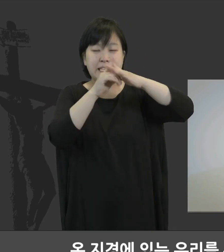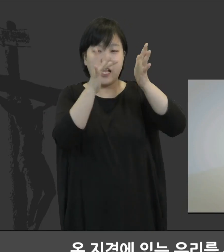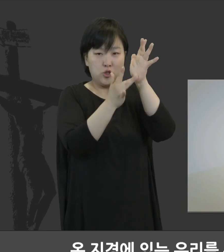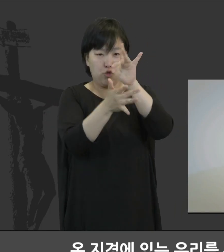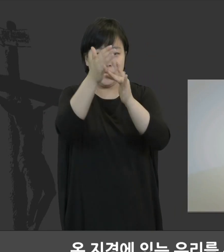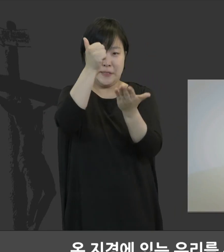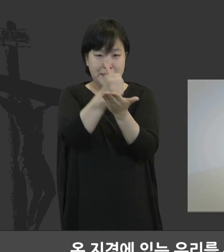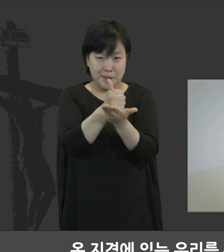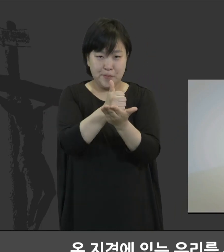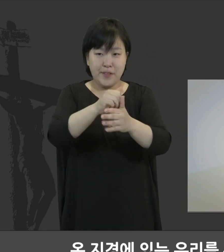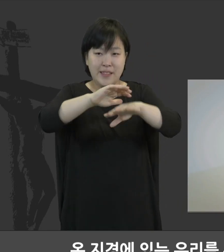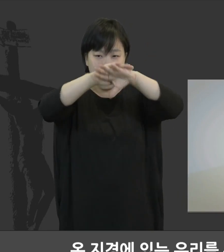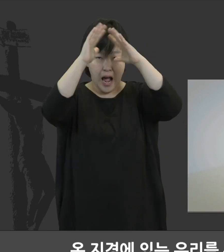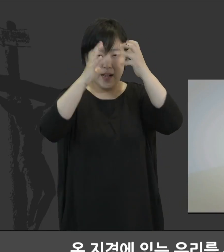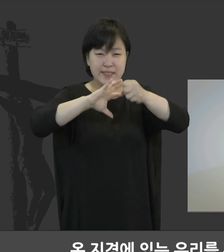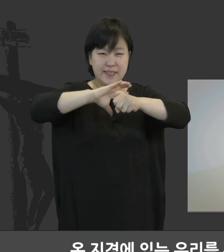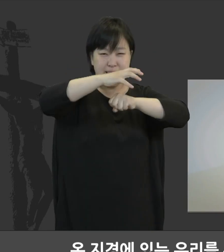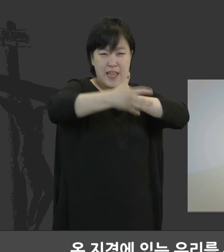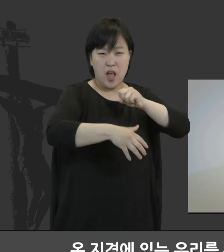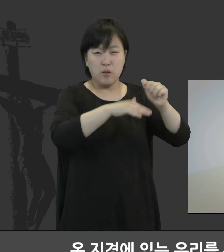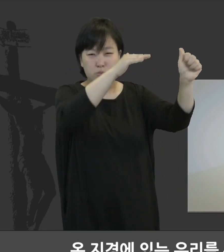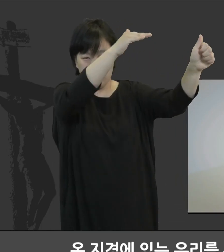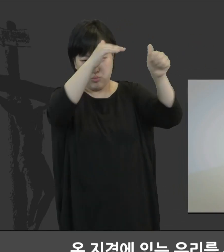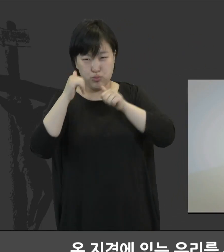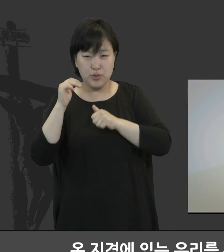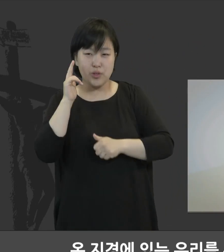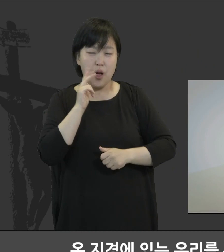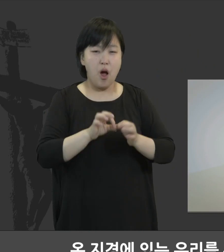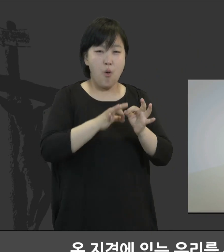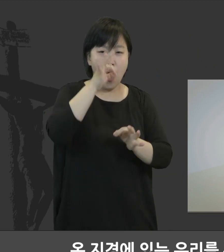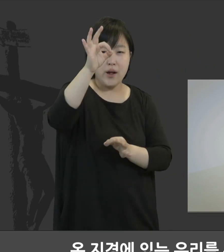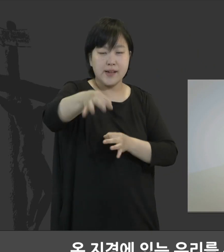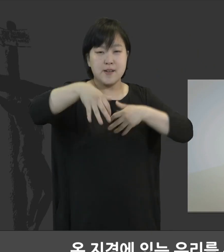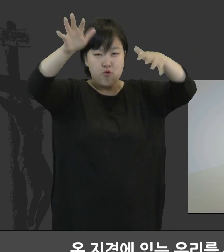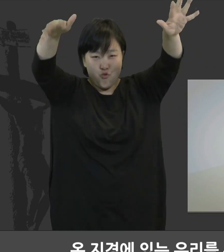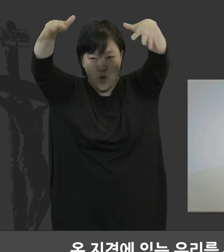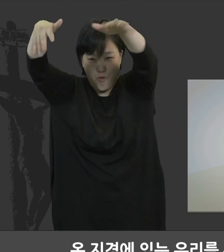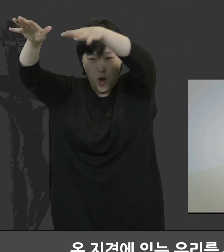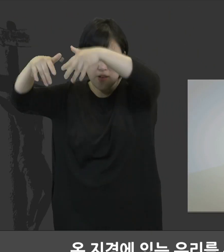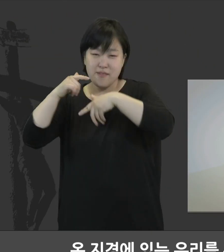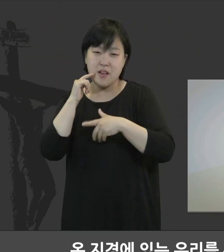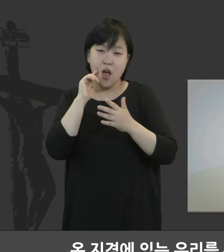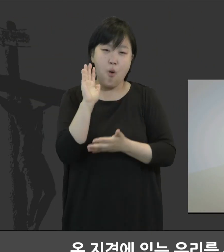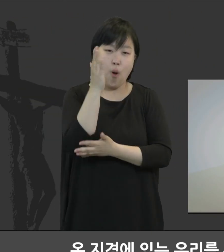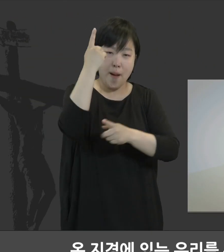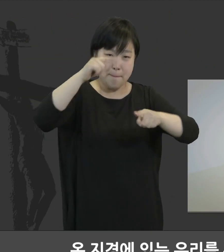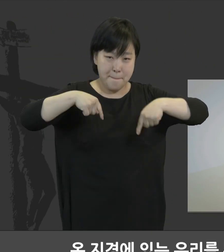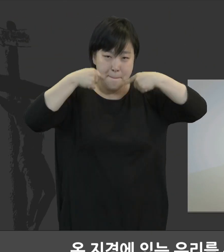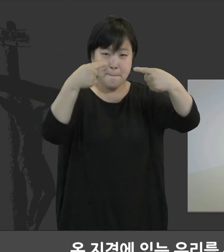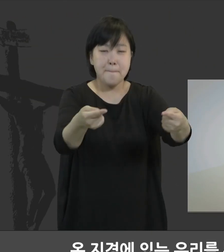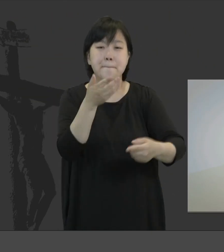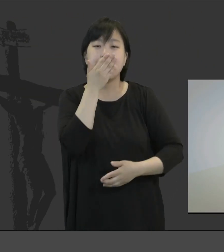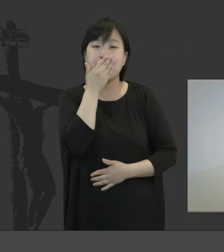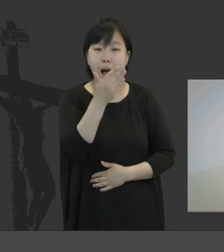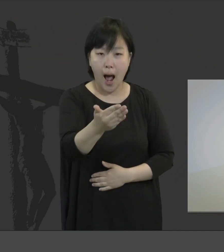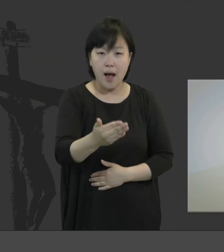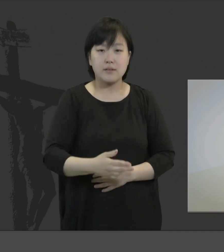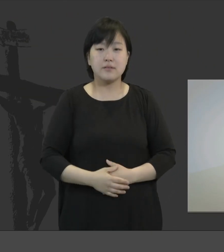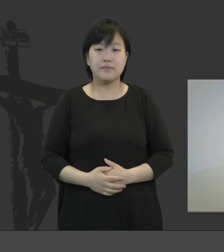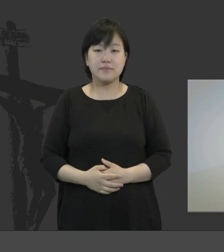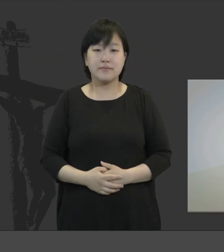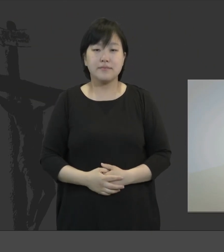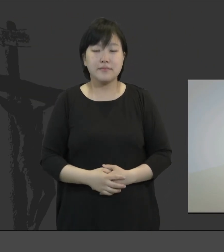우리를 부르셔서 그의 영원한 나라와 영광에 들어올 수 있게 하셨습니다.